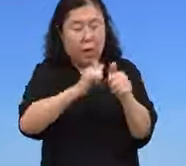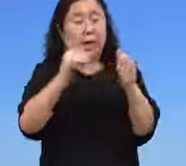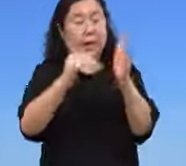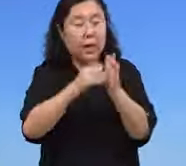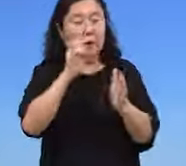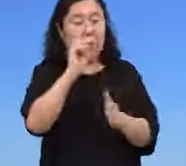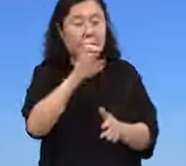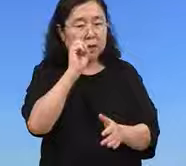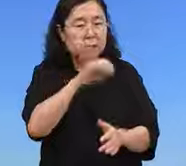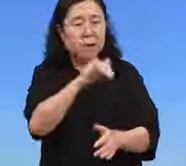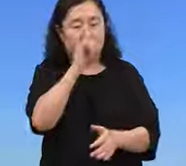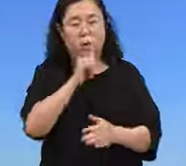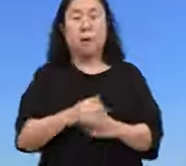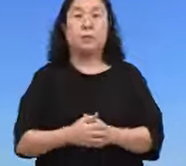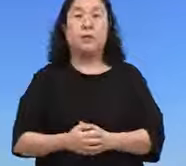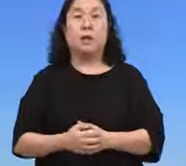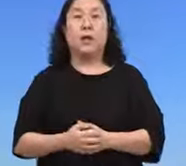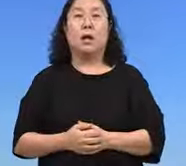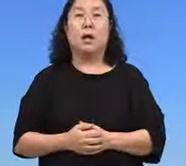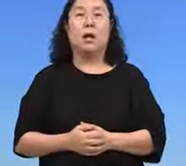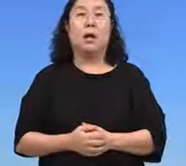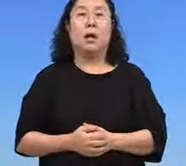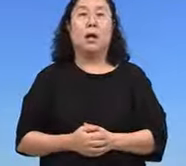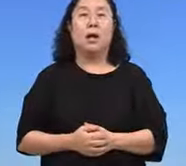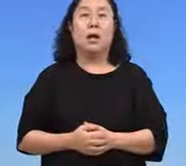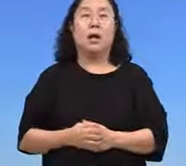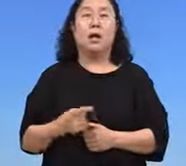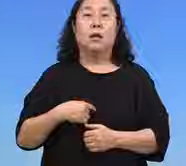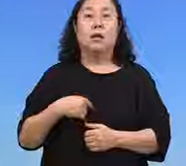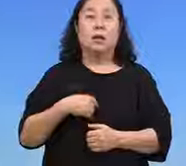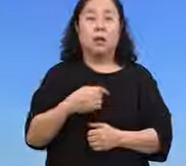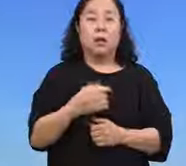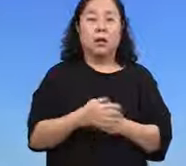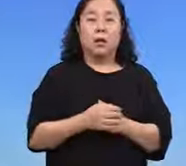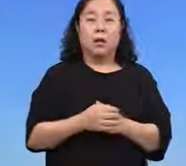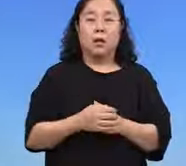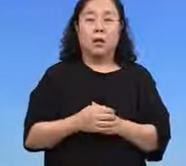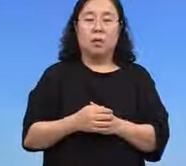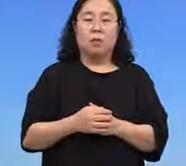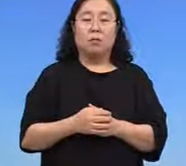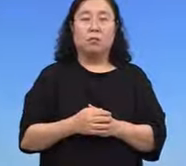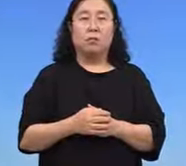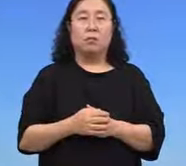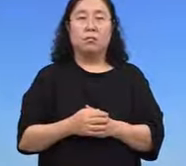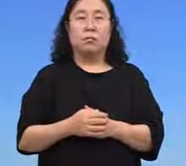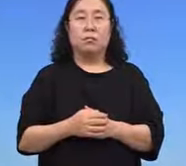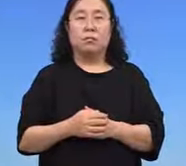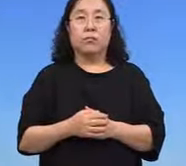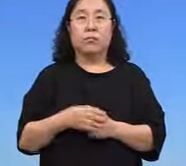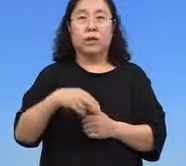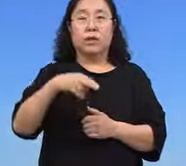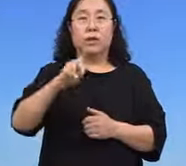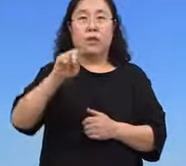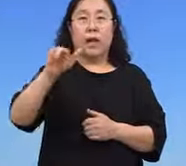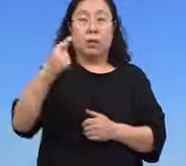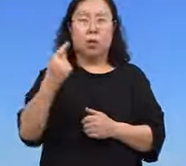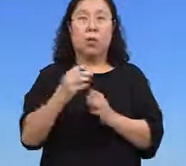사실대로 말해서 그 뭐 사고는 주로 저 같은 대형교회 목사들이 다치는 거 아닙니까? 큰 교회 목사들이.